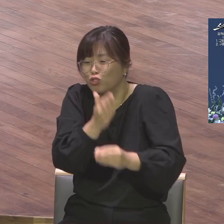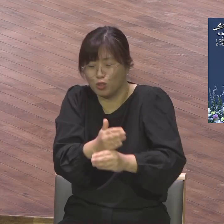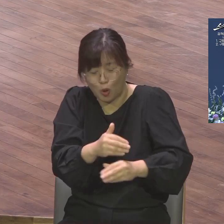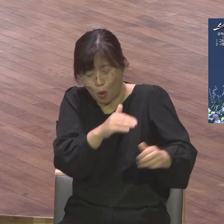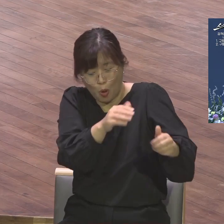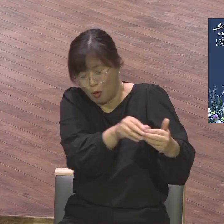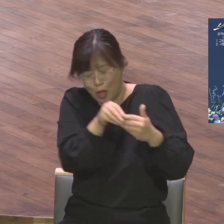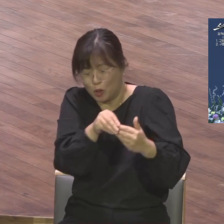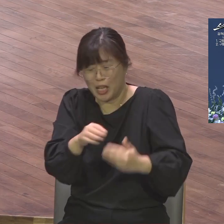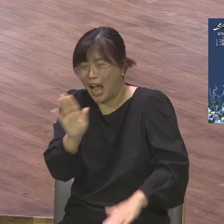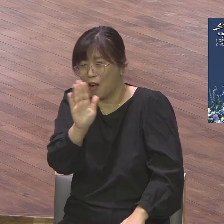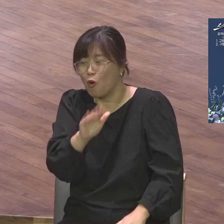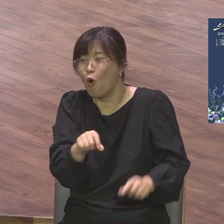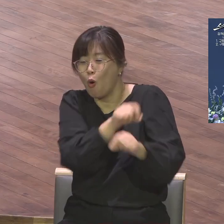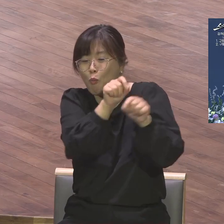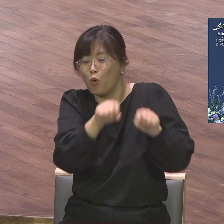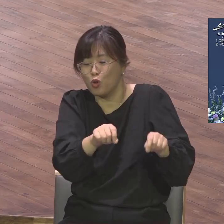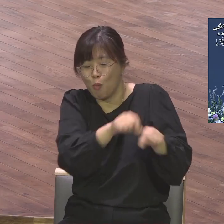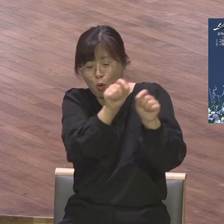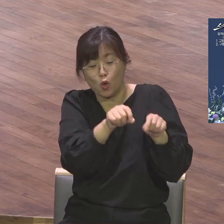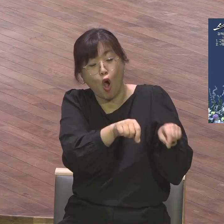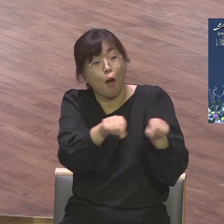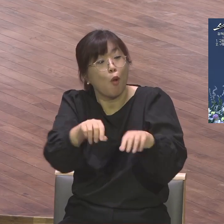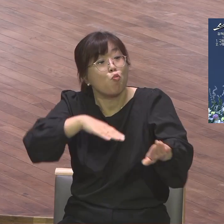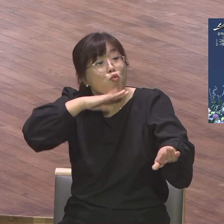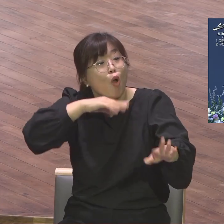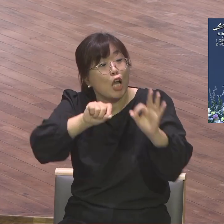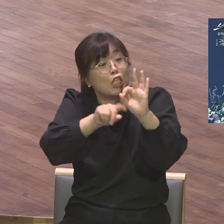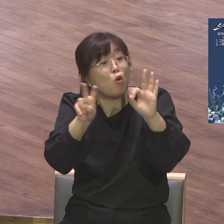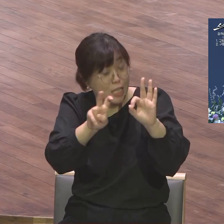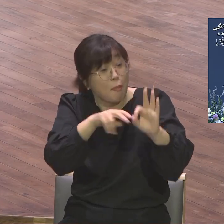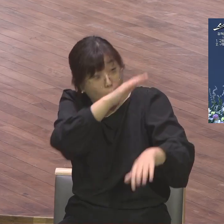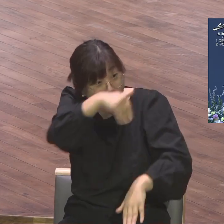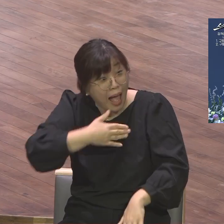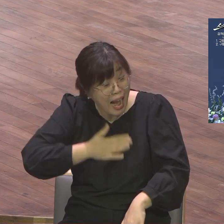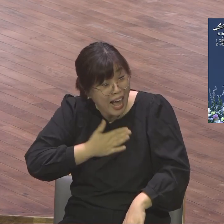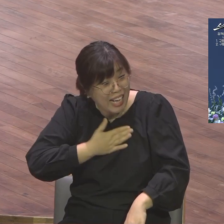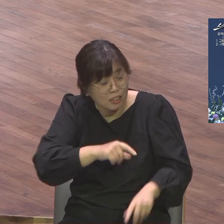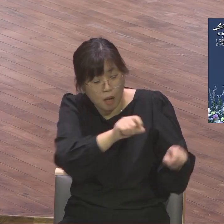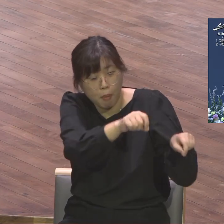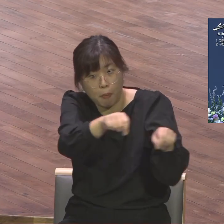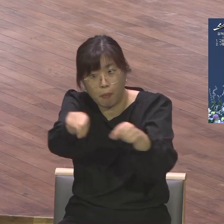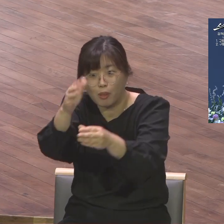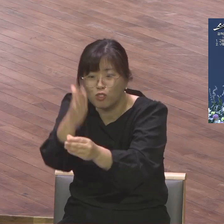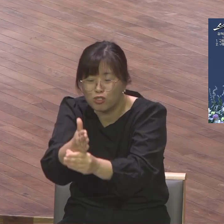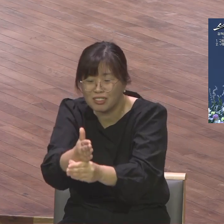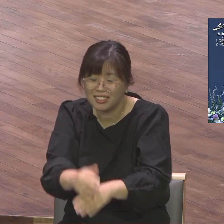전하는 10월 20일 시간표 되길 바랍니다. 감격을 전하는.